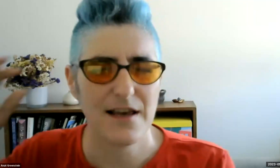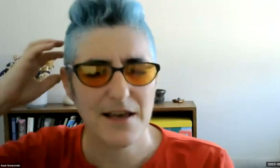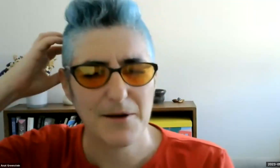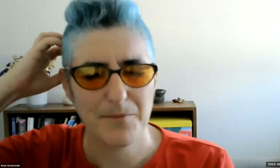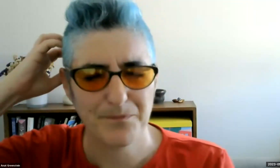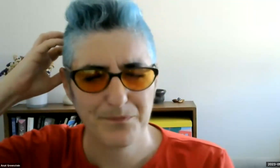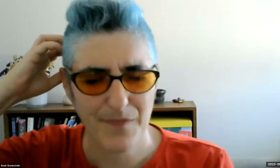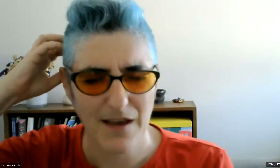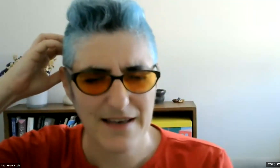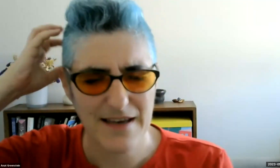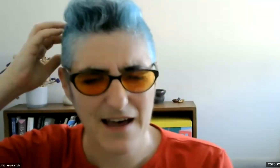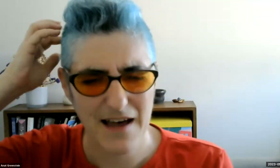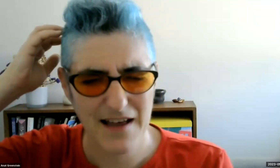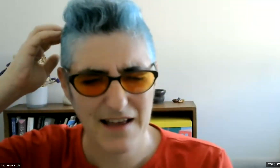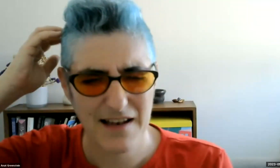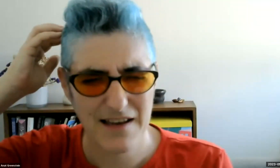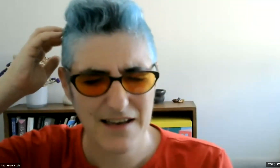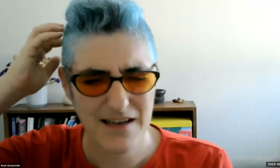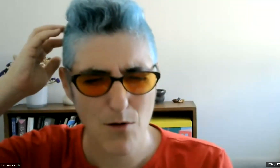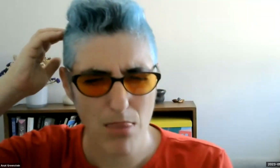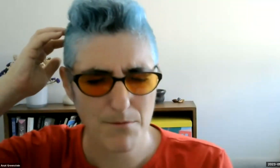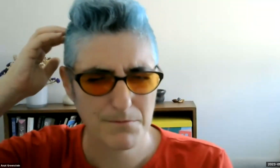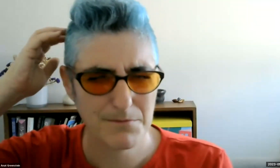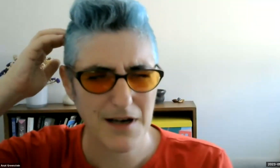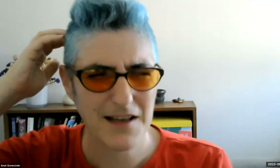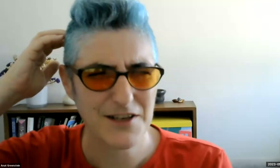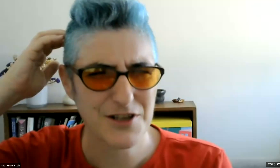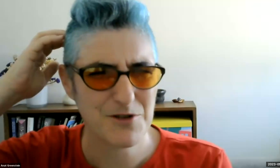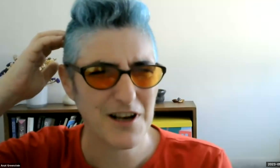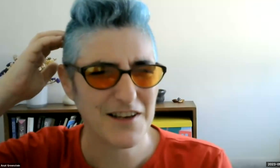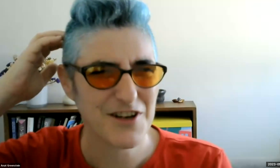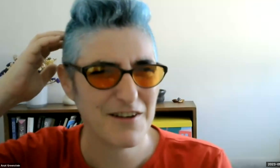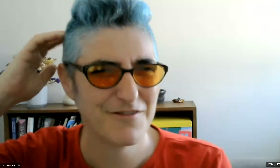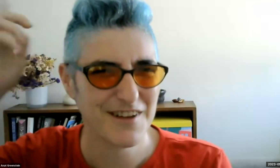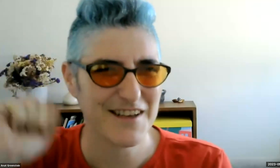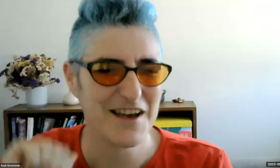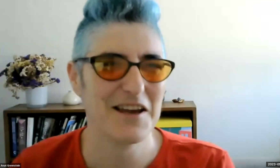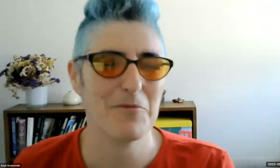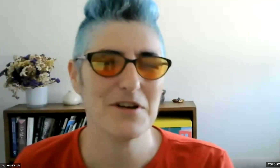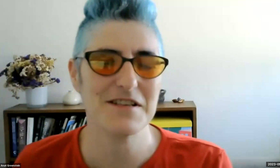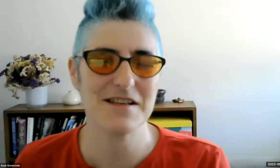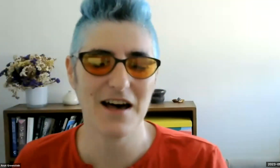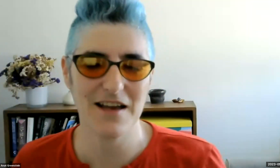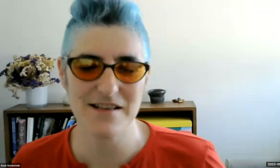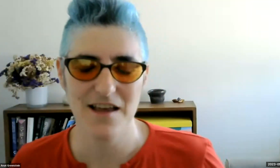ליאה, לא רח לי השם שלה עכשיו, אני אחפש את זה אחרי זה,